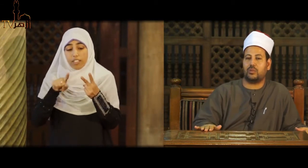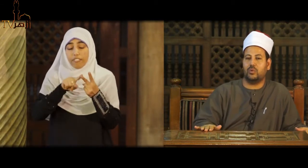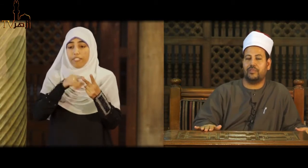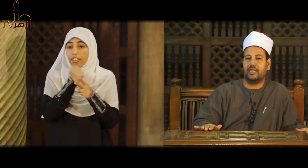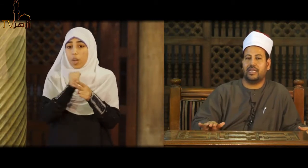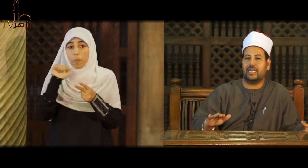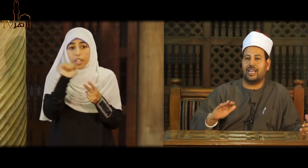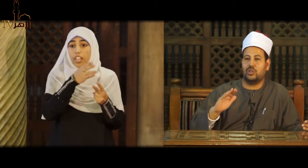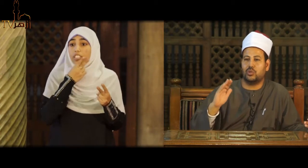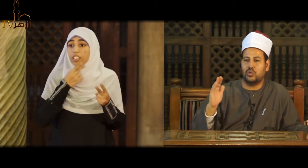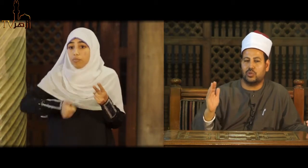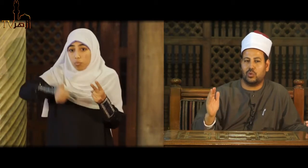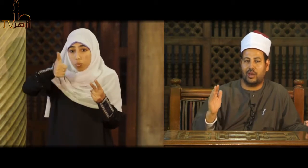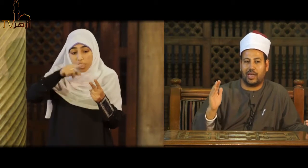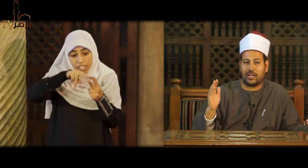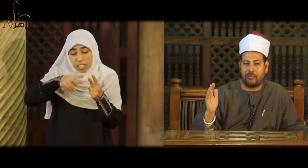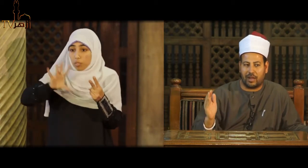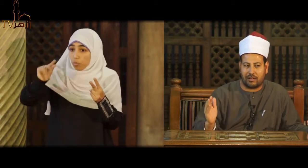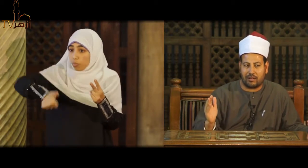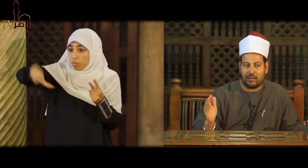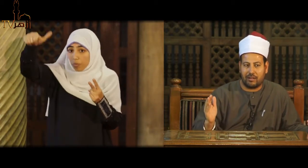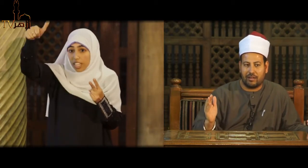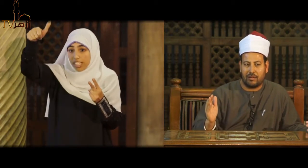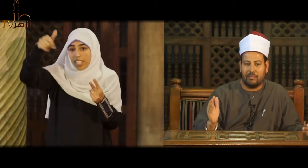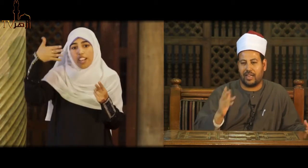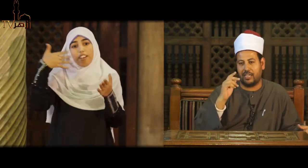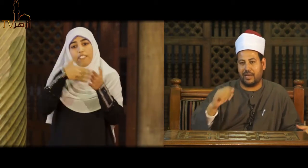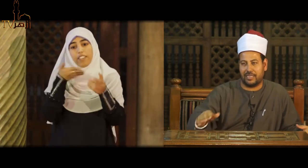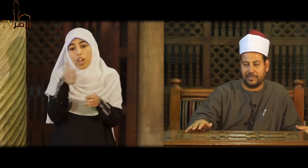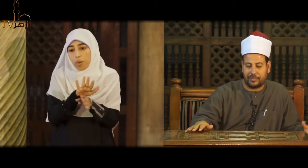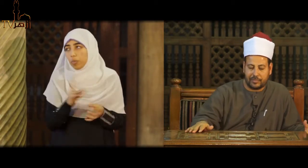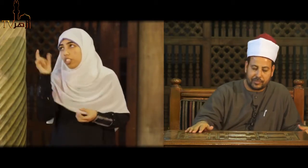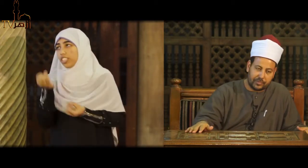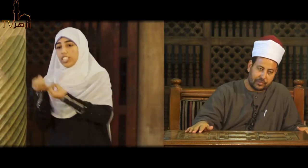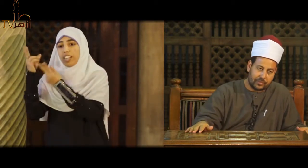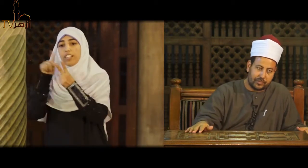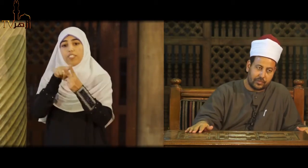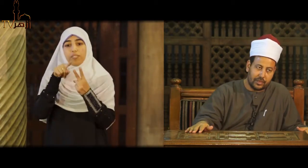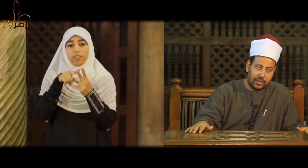والنية هي الجزء الأكبر من العبادة.